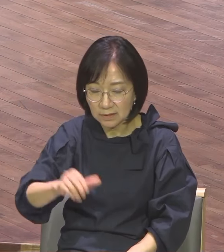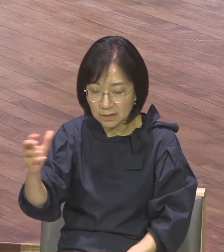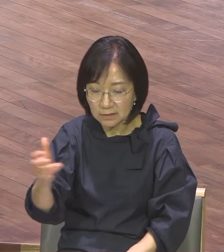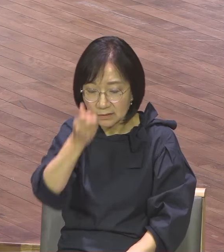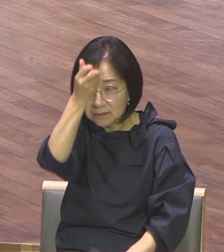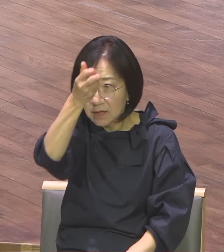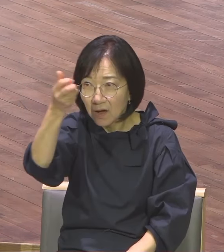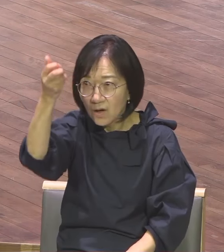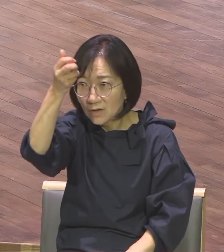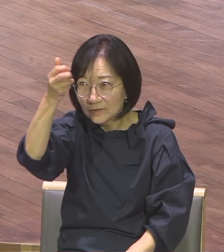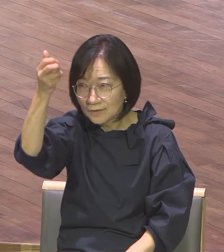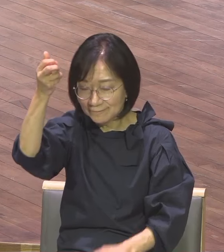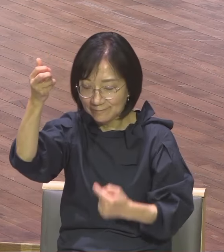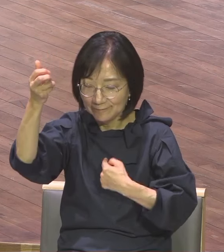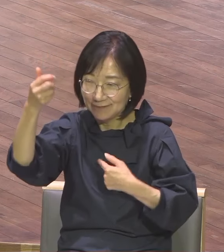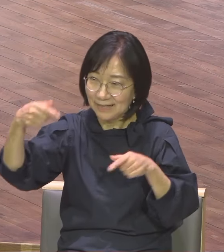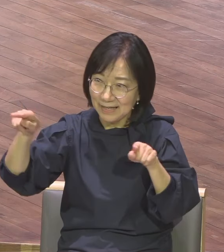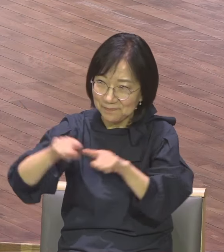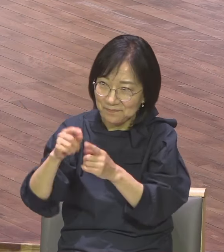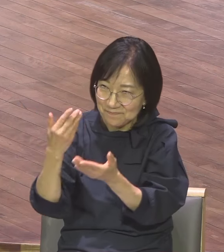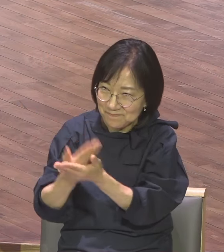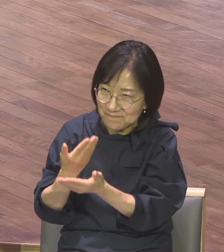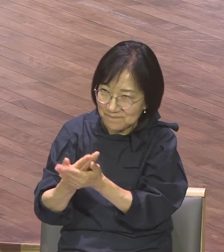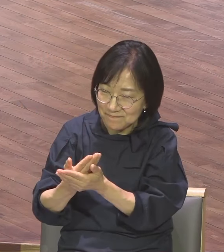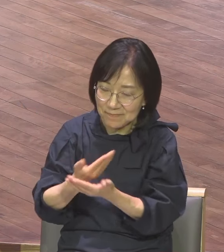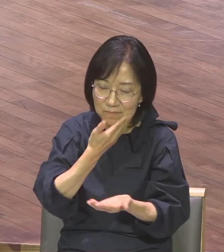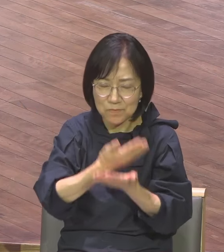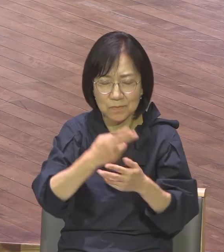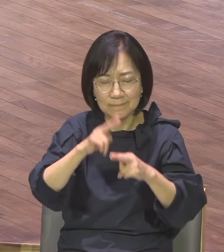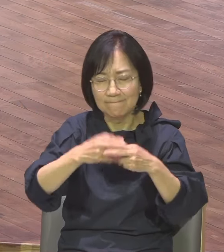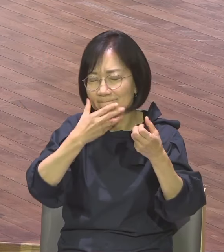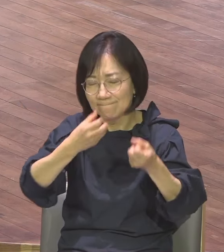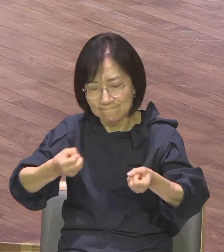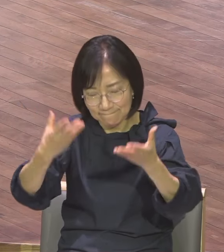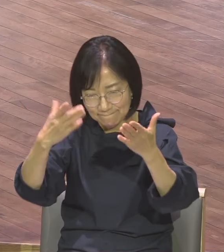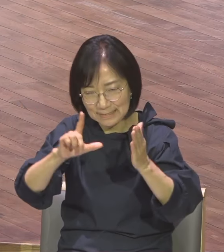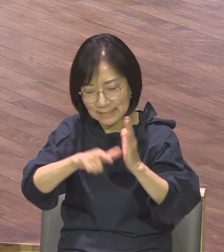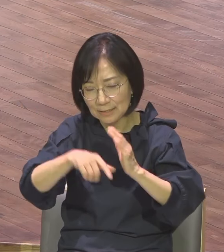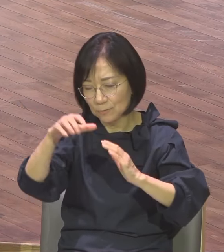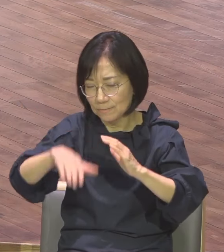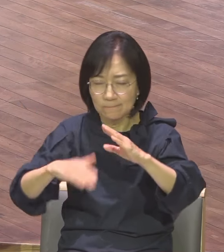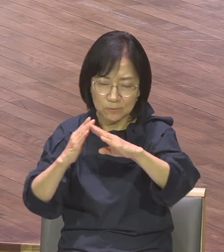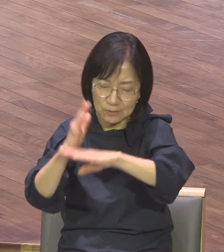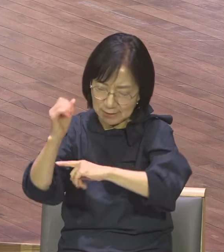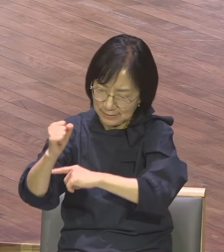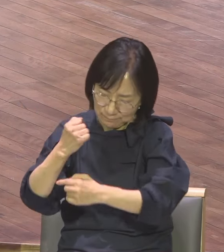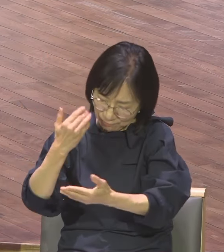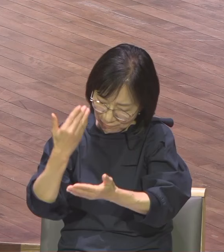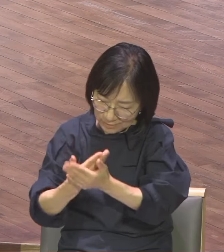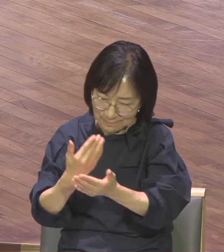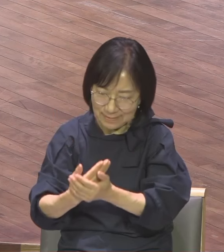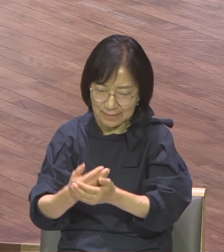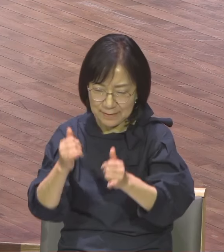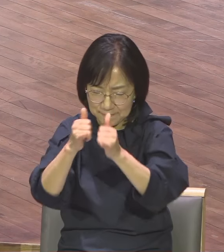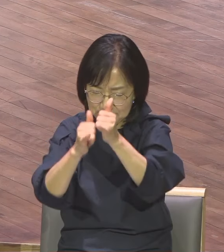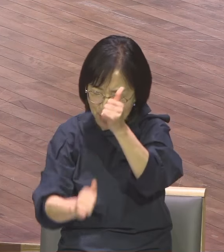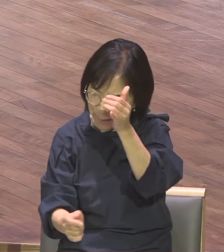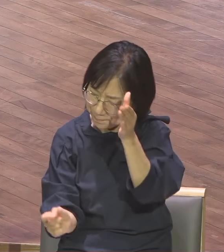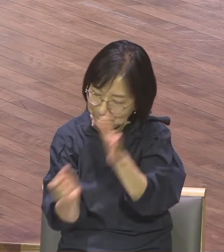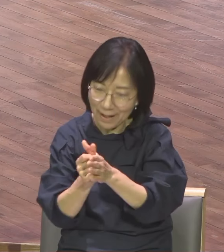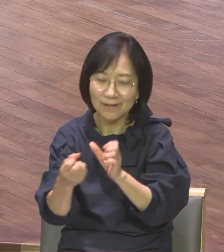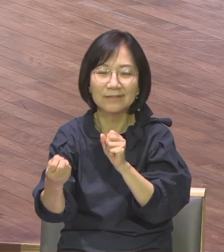함께하여 주옵소서. 그래서 보좌의 축복, 신호철, 2, 3절의 빛을 전파하여 주옵시고 나교 현장에 전부 흠모 응답받게 하여